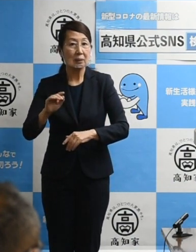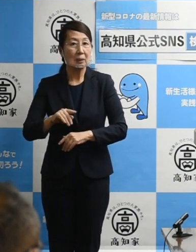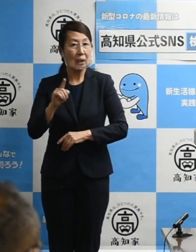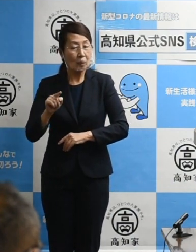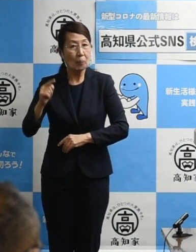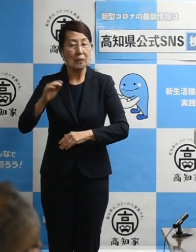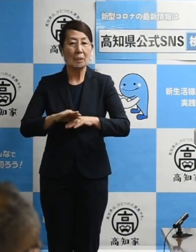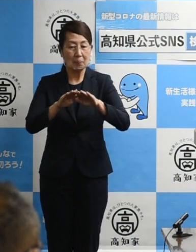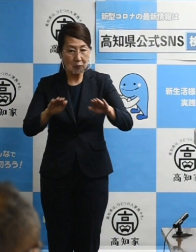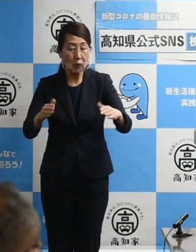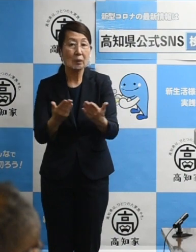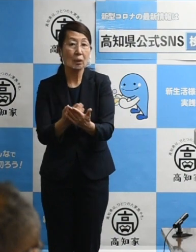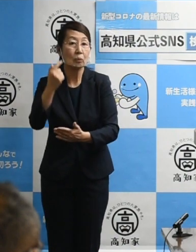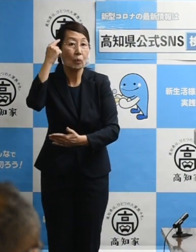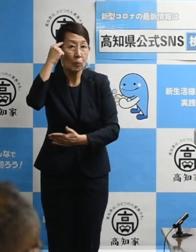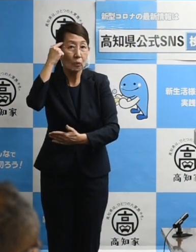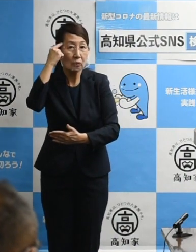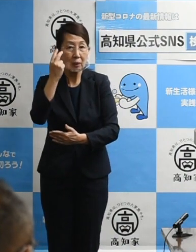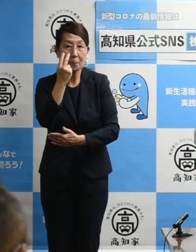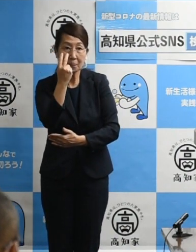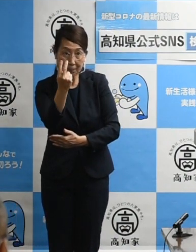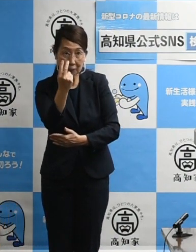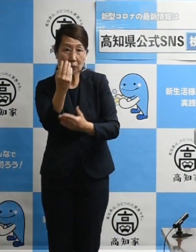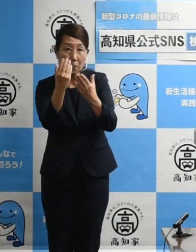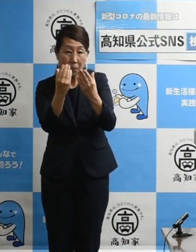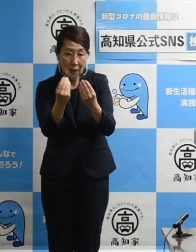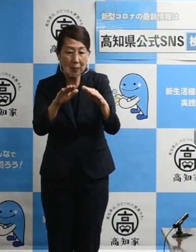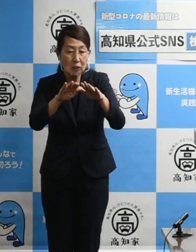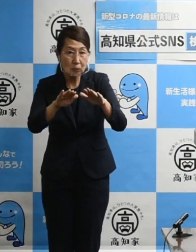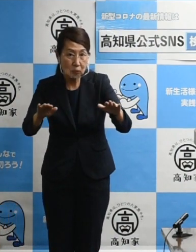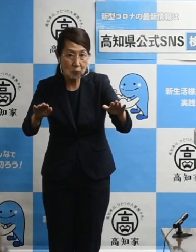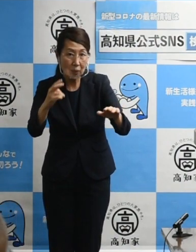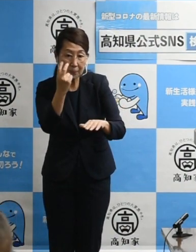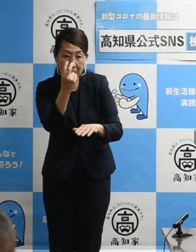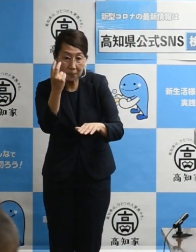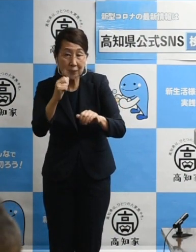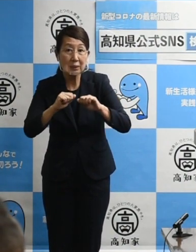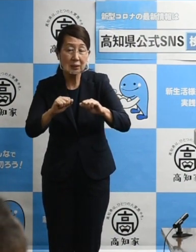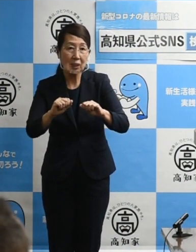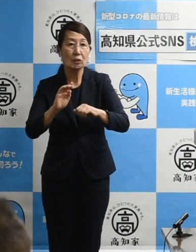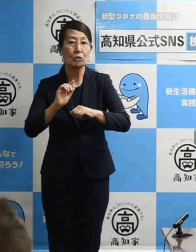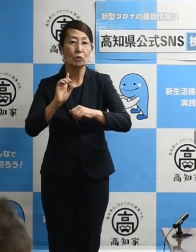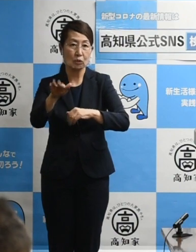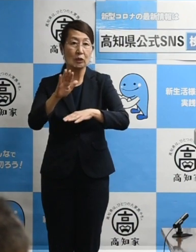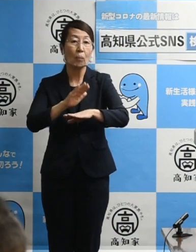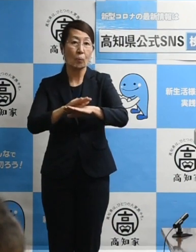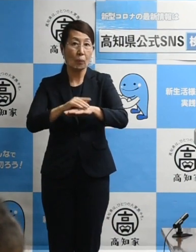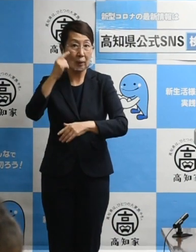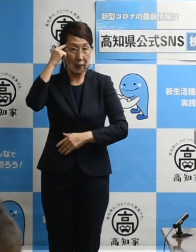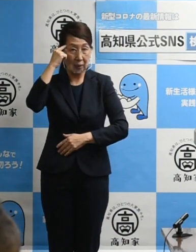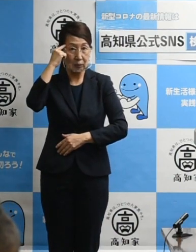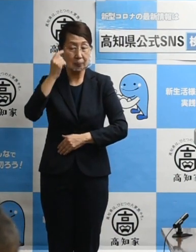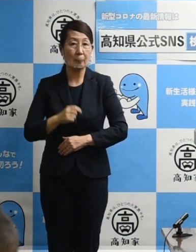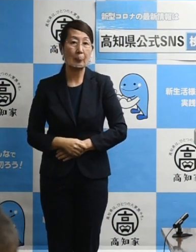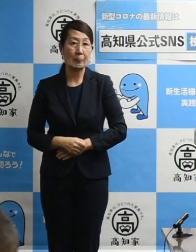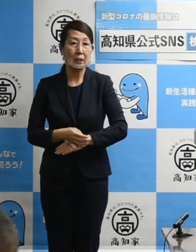しっかり見極めた上で次なる手を考えたいというふうに考えております。その意味では四国各県、この3県がですね、い